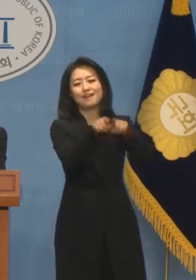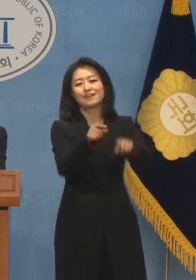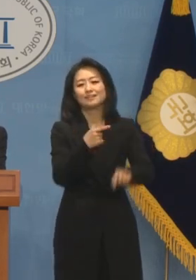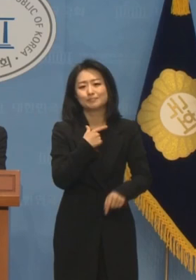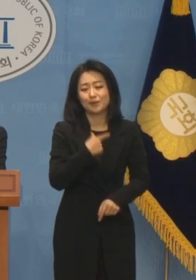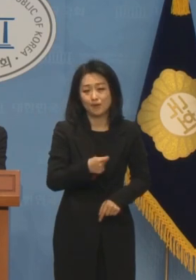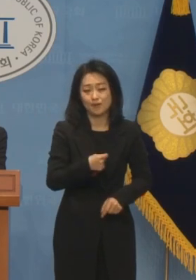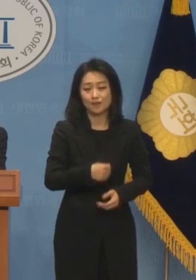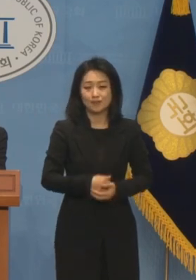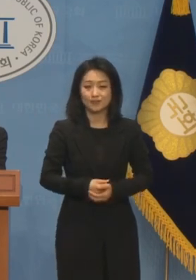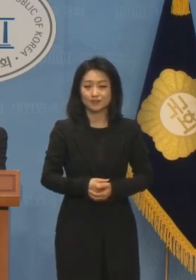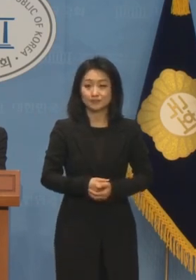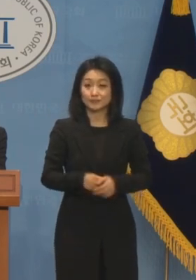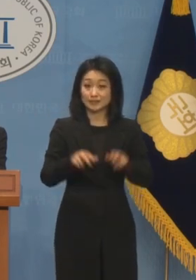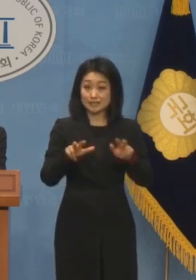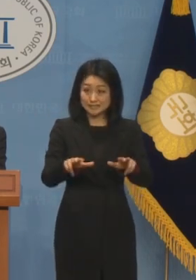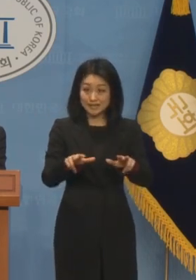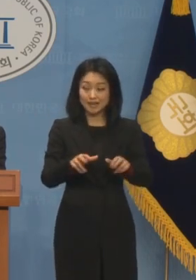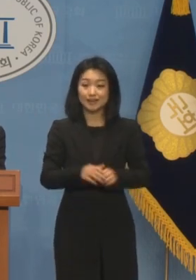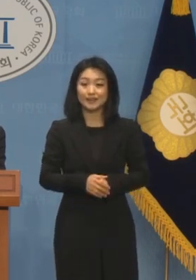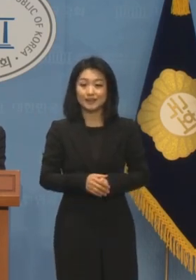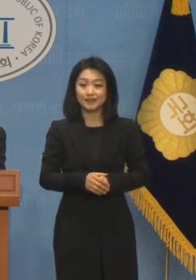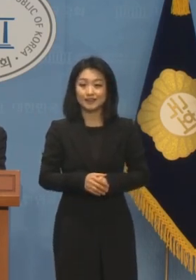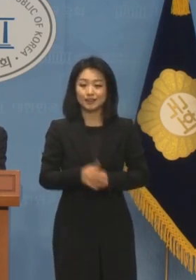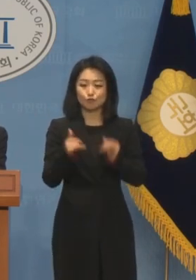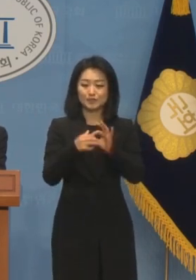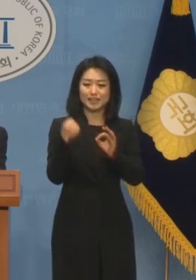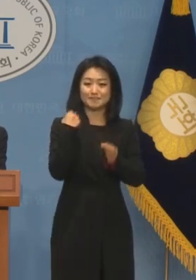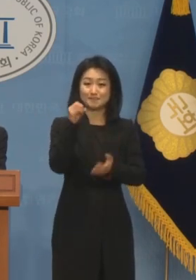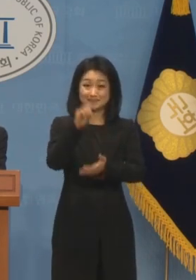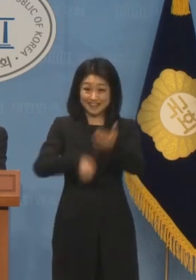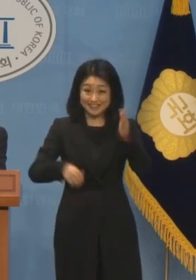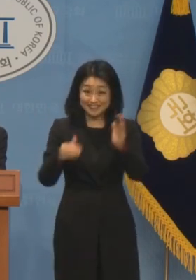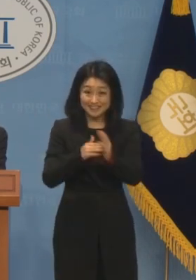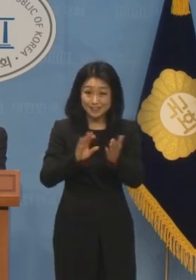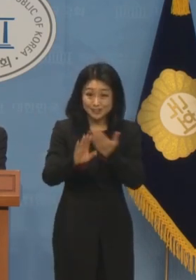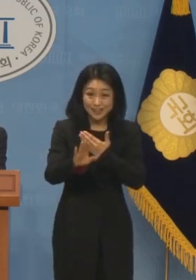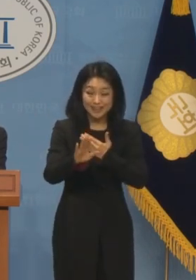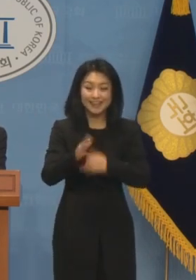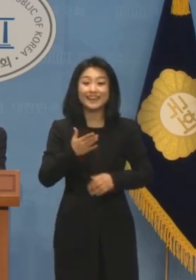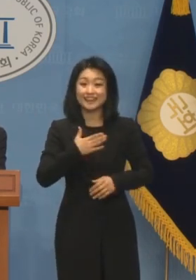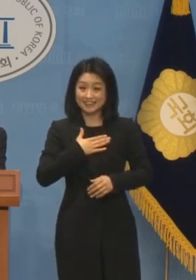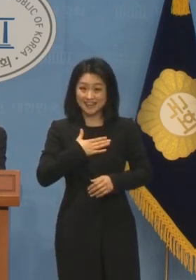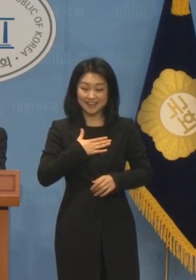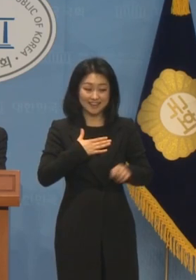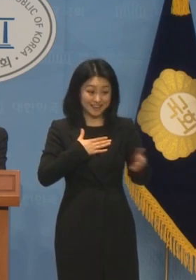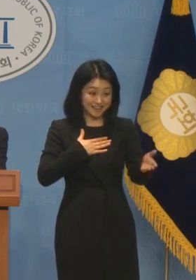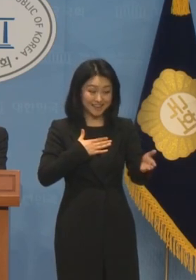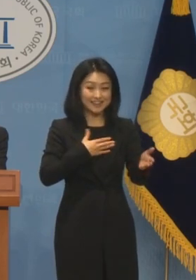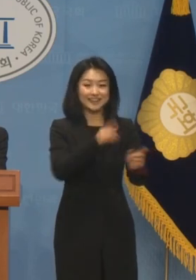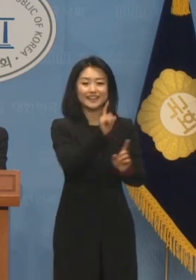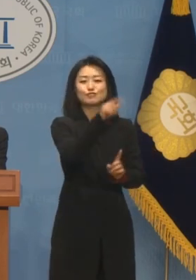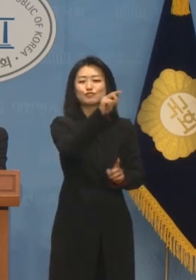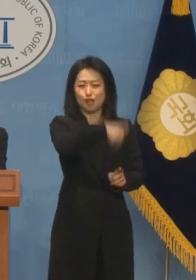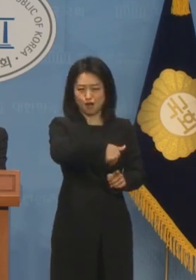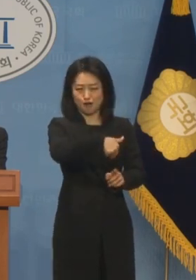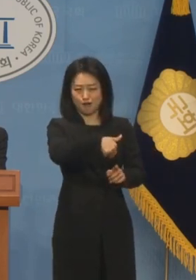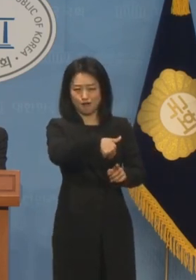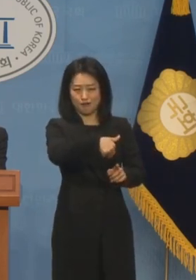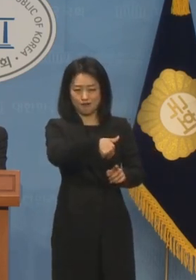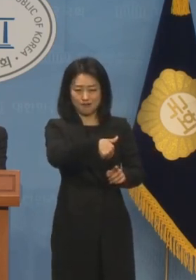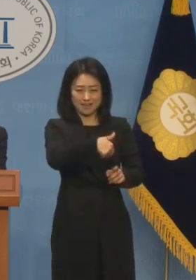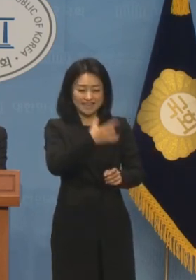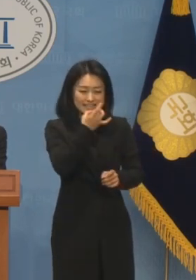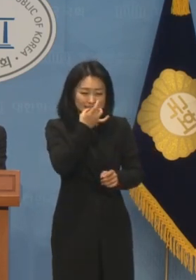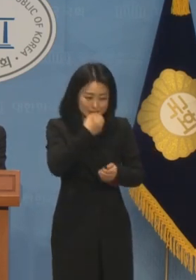그런데 이제 뿌리치고 나왔으니 자신이 뿌린 씨앗의 싹을 틔우고 열매를 맺기